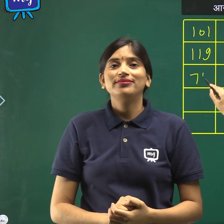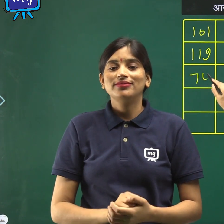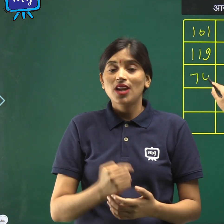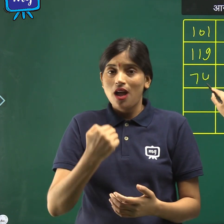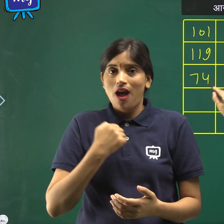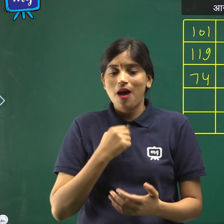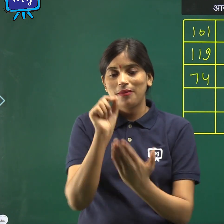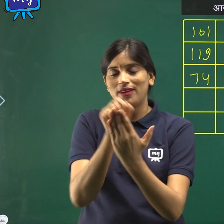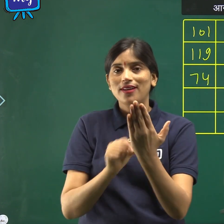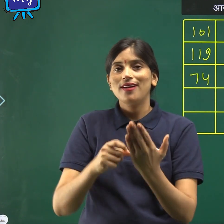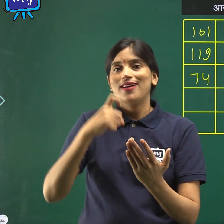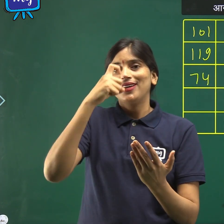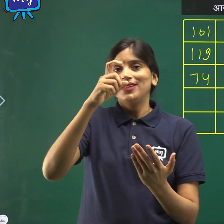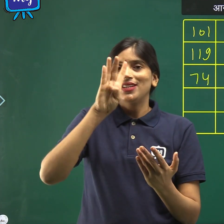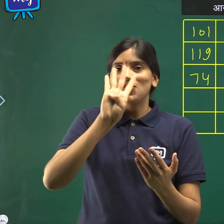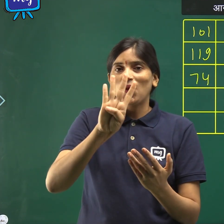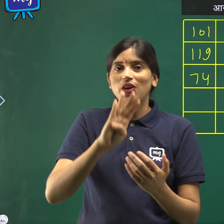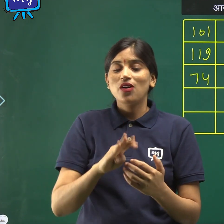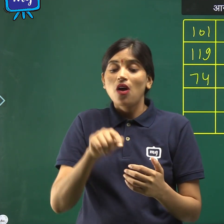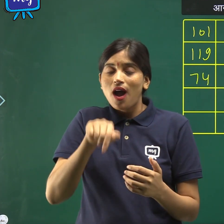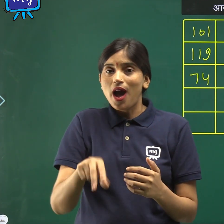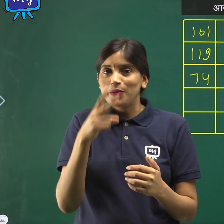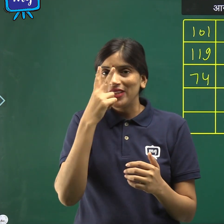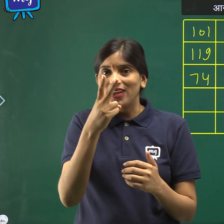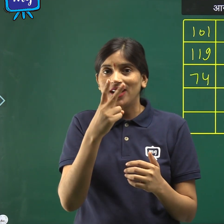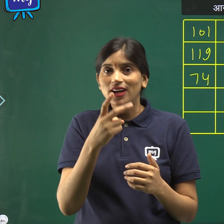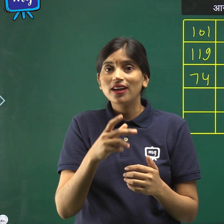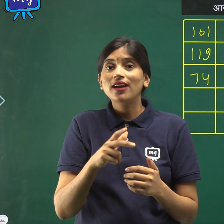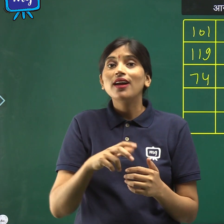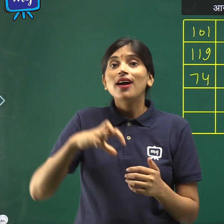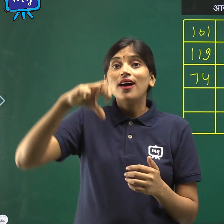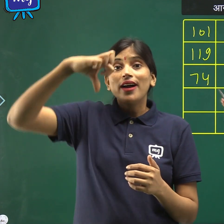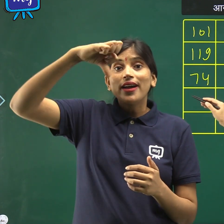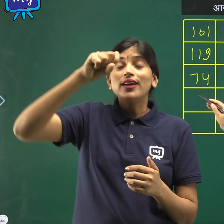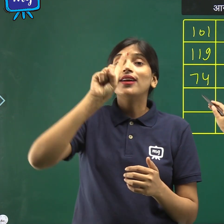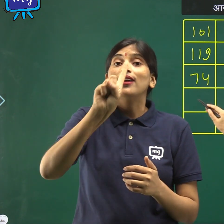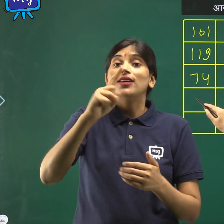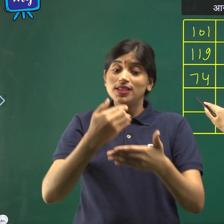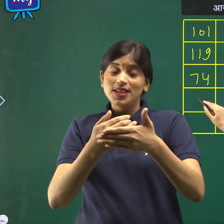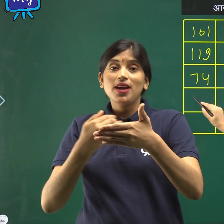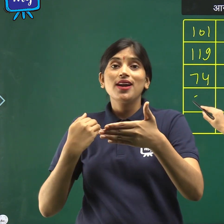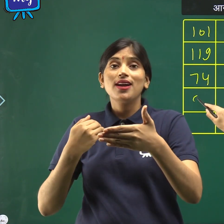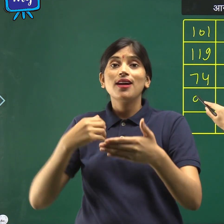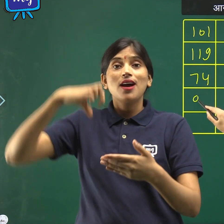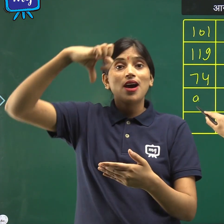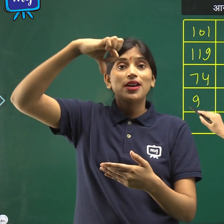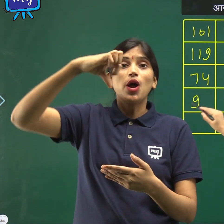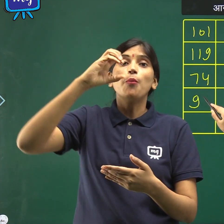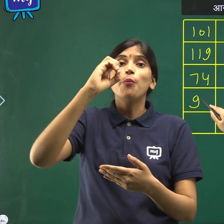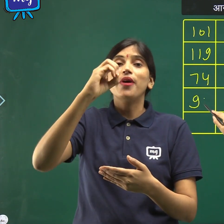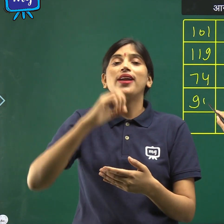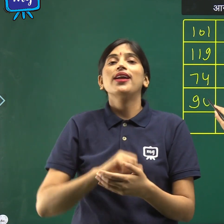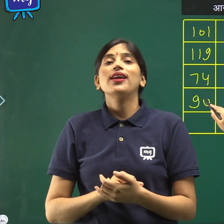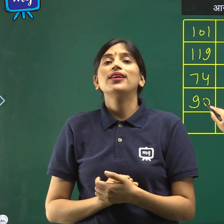हमने लिखे 74। अब देखो 91, इससे पहले 90।